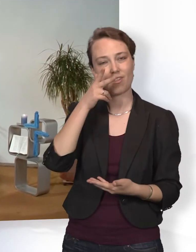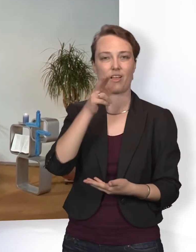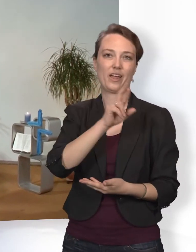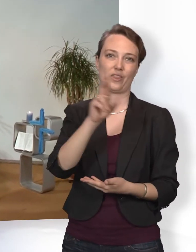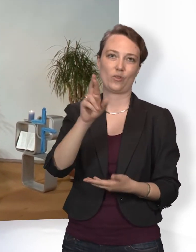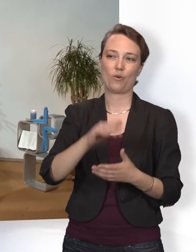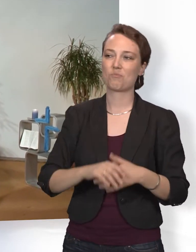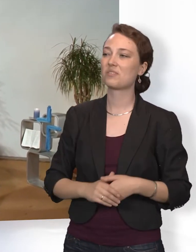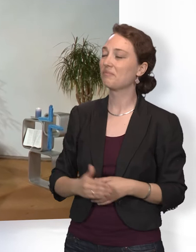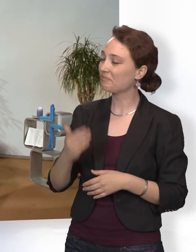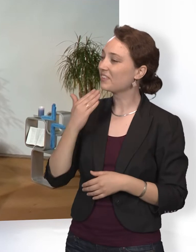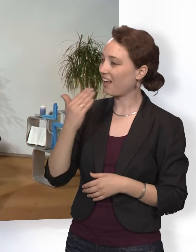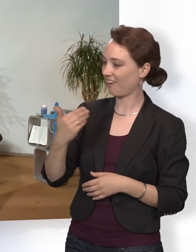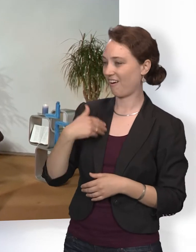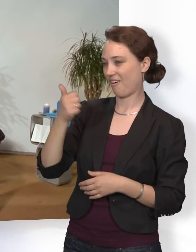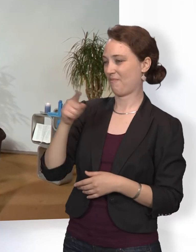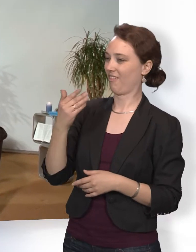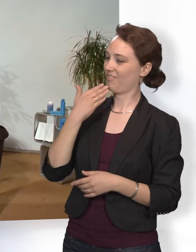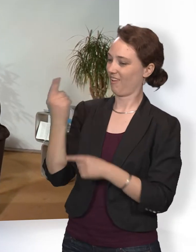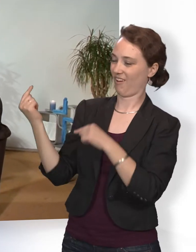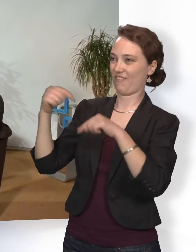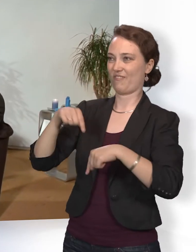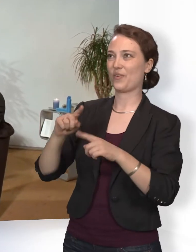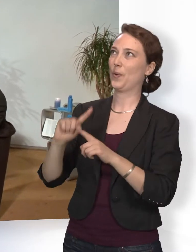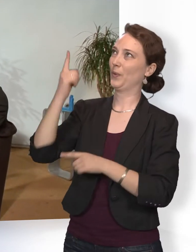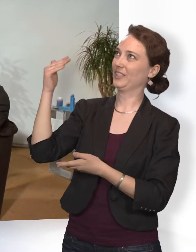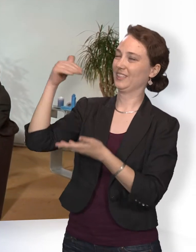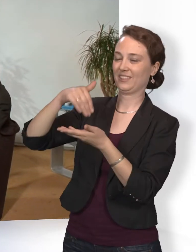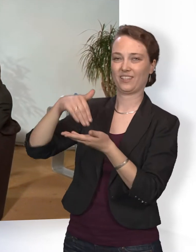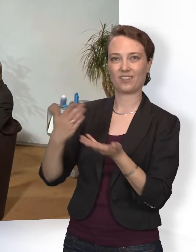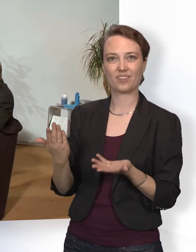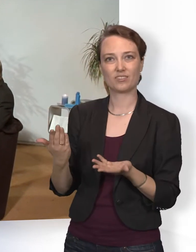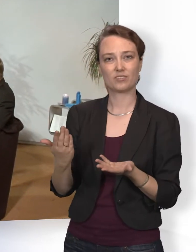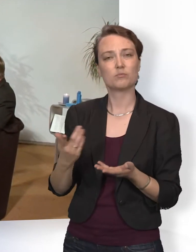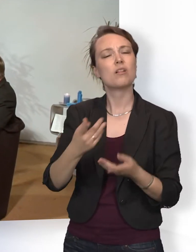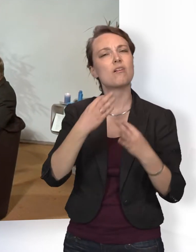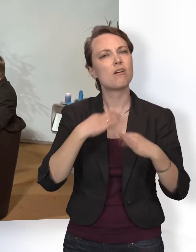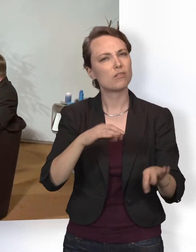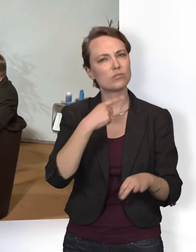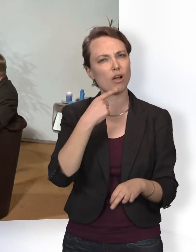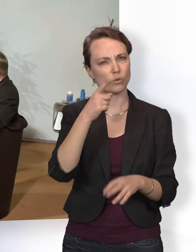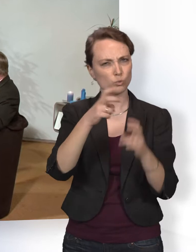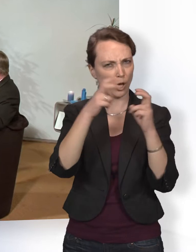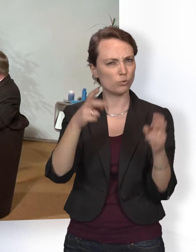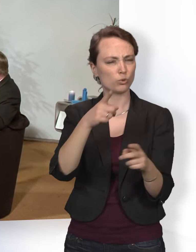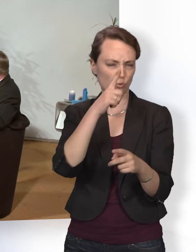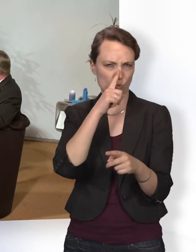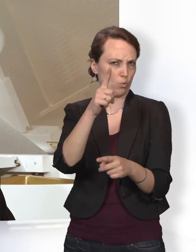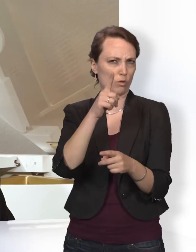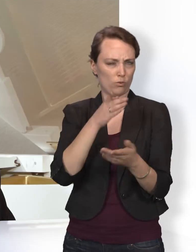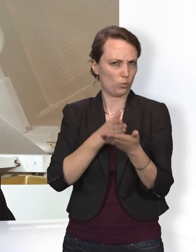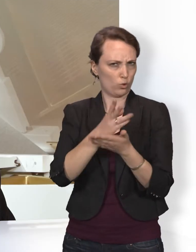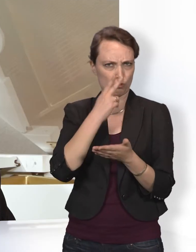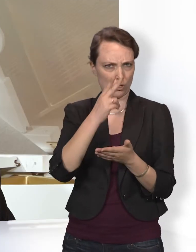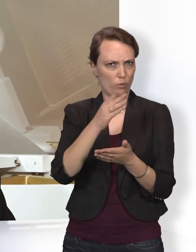danke, dass ich hier auf dem Höchsten einmal dabei sein darf. Sehr gerne. Hand aufs Herz, schauen Sie denn zu Hause noch was anderes außer Bibel TV?